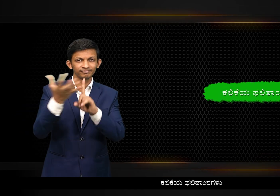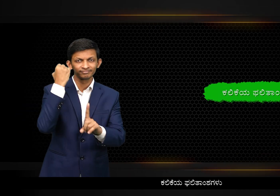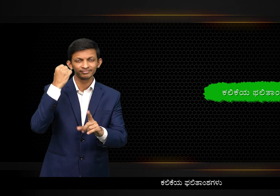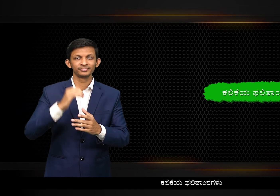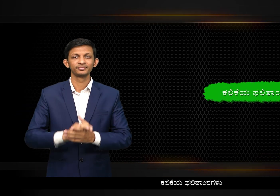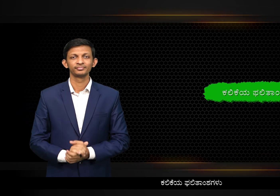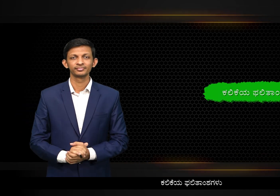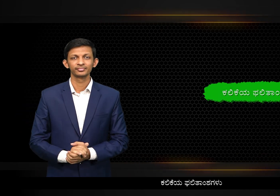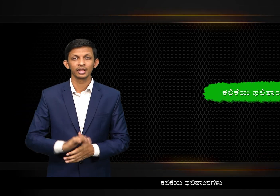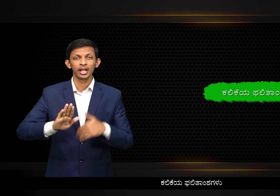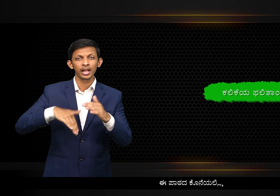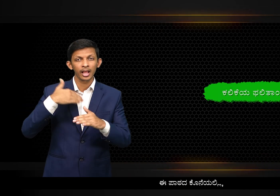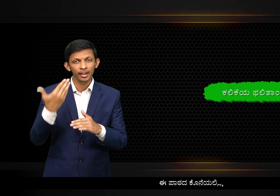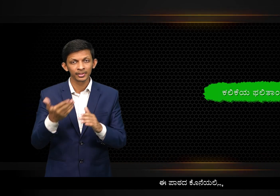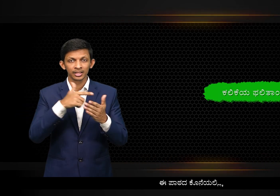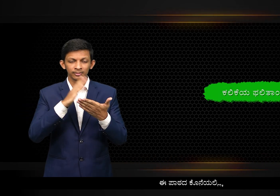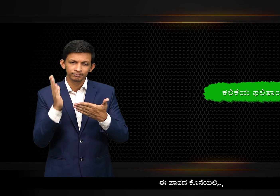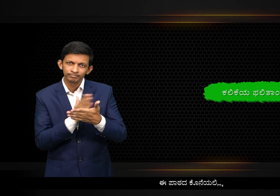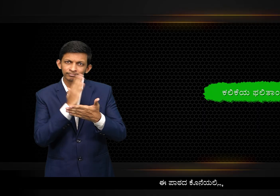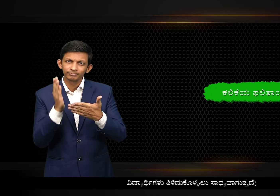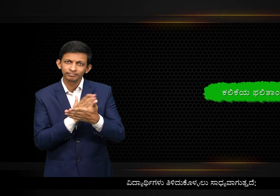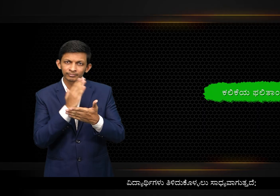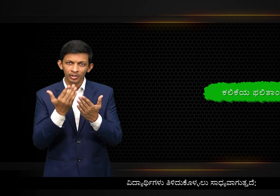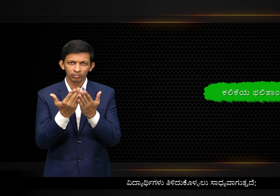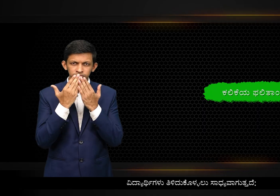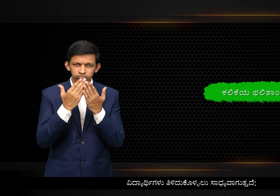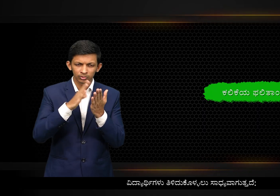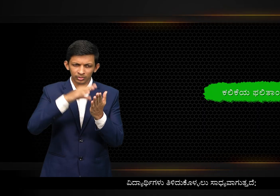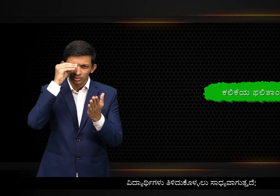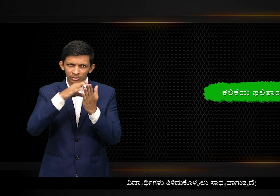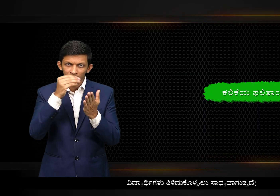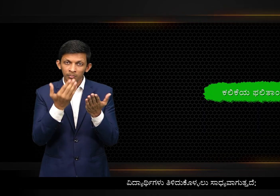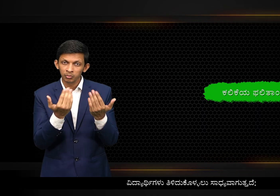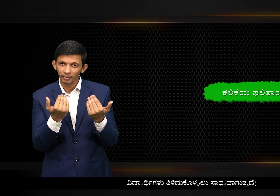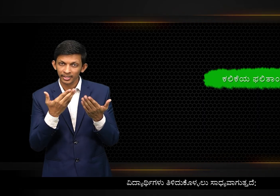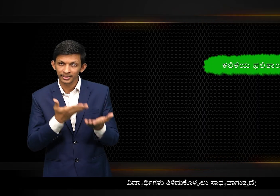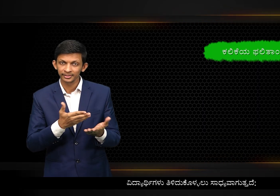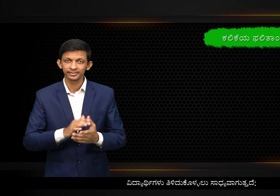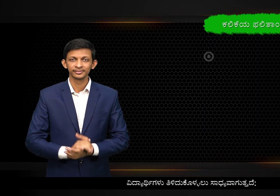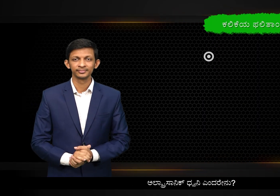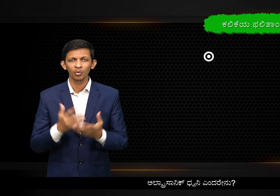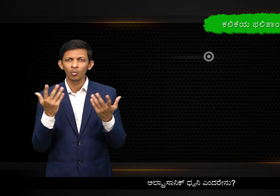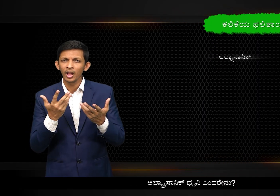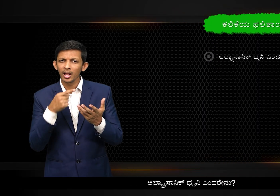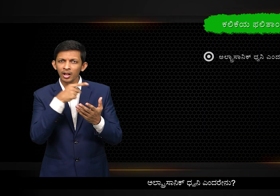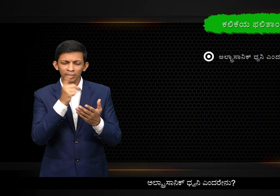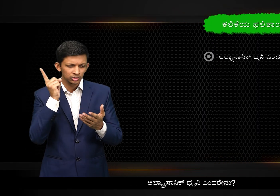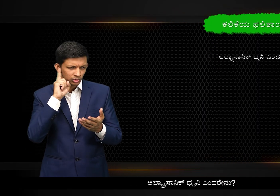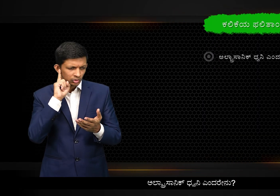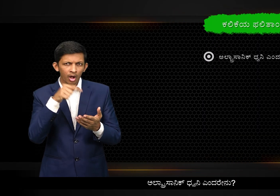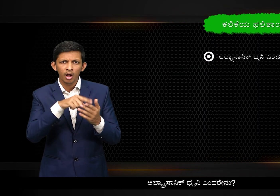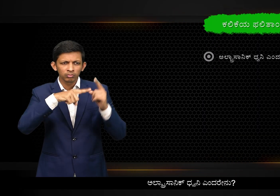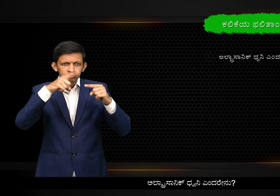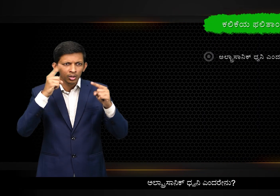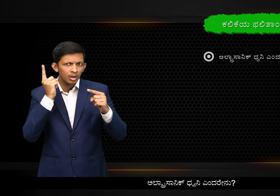ಕಲಿಕೆಯ ಫಲಿತಾಂಶಗಳು. ಈ ಪಾಠದ ಕೊನೆಯಲ್ಲಿ ವಿದ್ಯಾರ್ಥಿಗಳು ತಿಳಿದುಕೊಳ್ಳಲು ಸಾಧ್ಯವಾಗುತ್ತದೆ. ಅಲ್ಟ್ರಾಸಾನಿಕ್